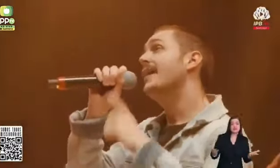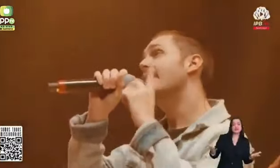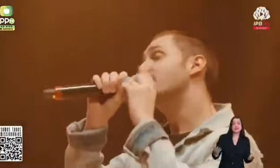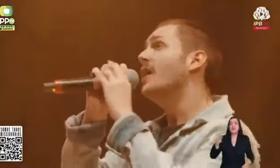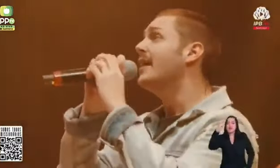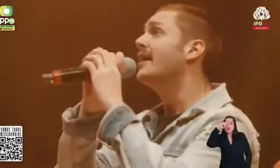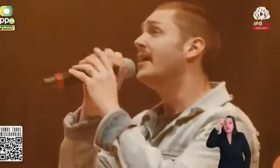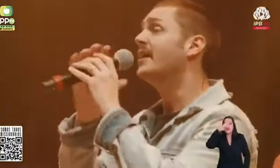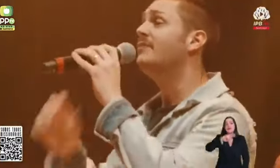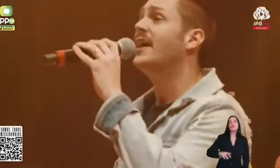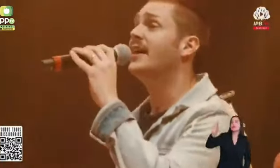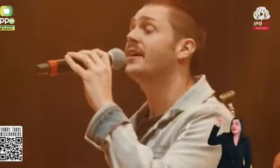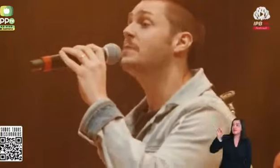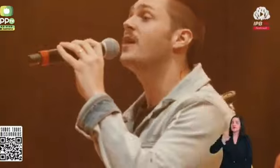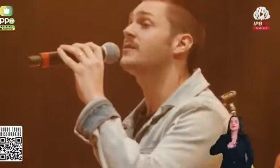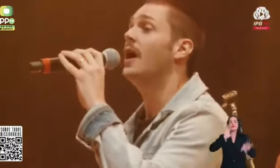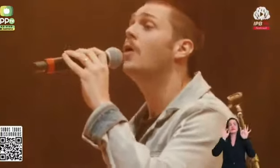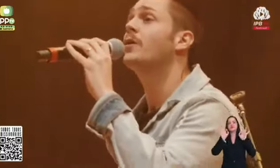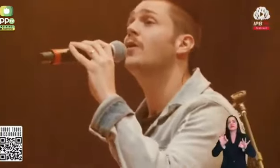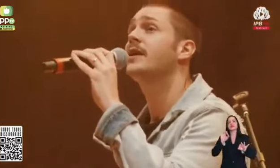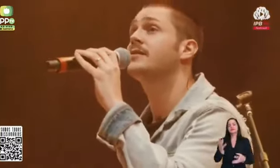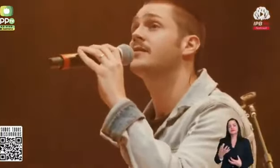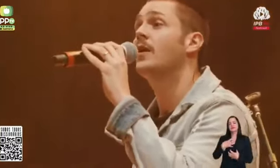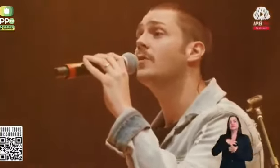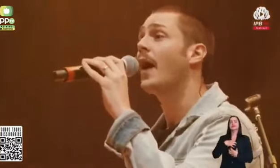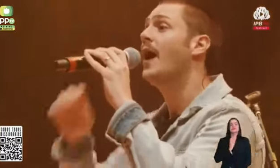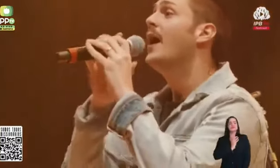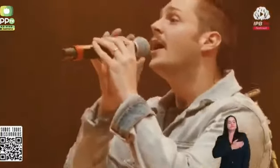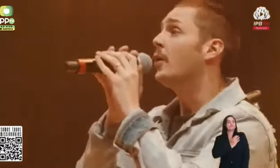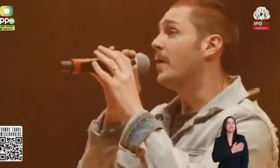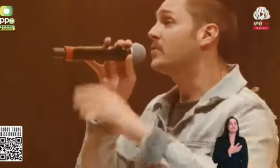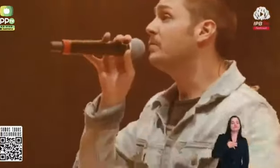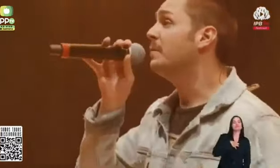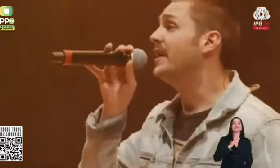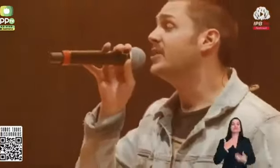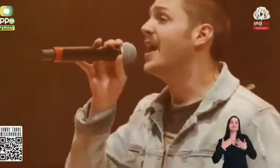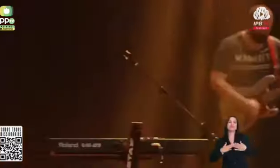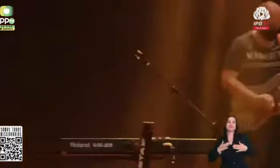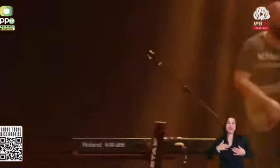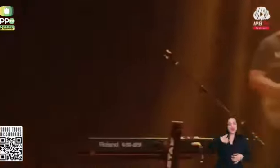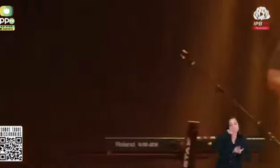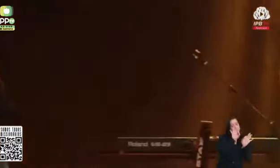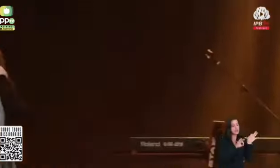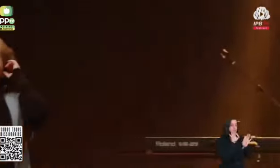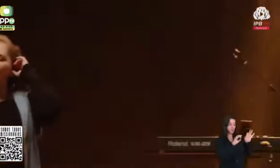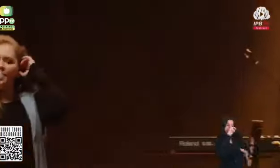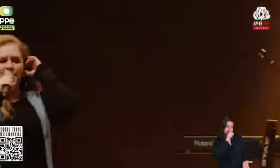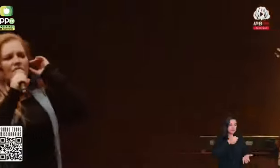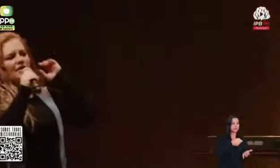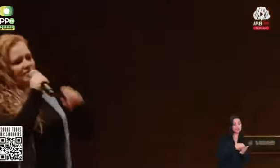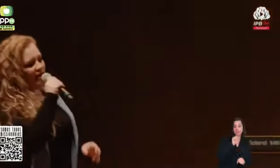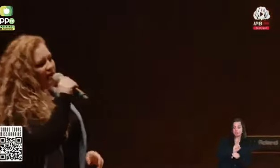tenho alguém para conversar, eu vou ser acolhido aqui, né, então... Eu acho que a gente, como